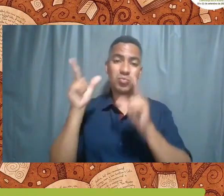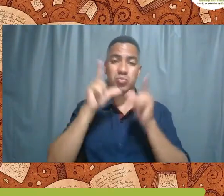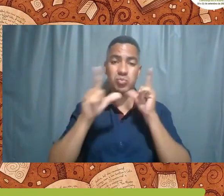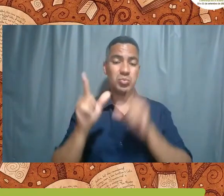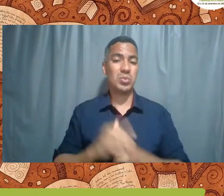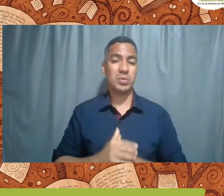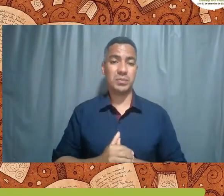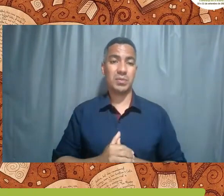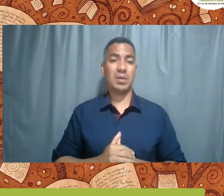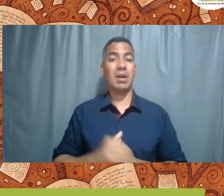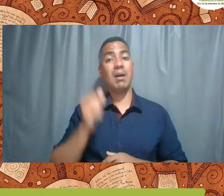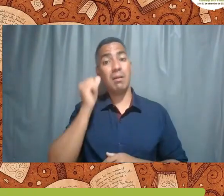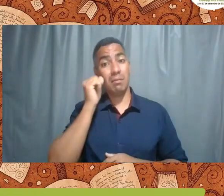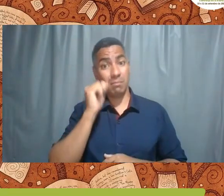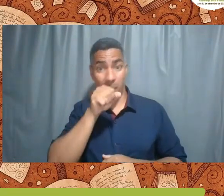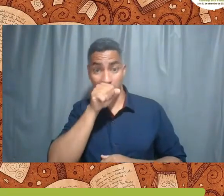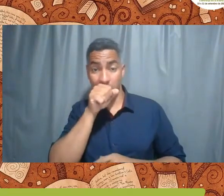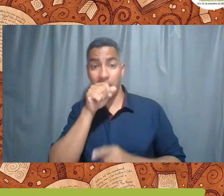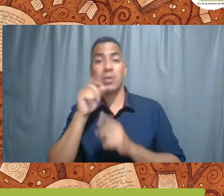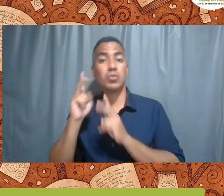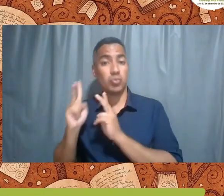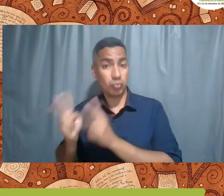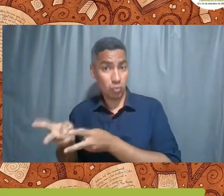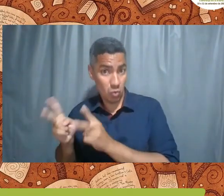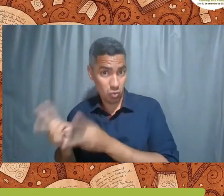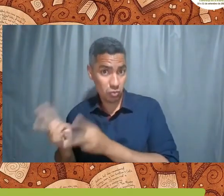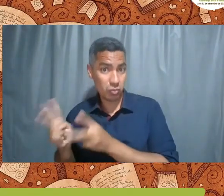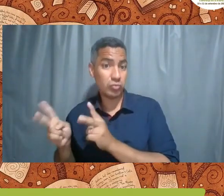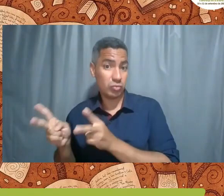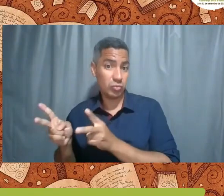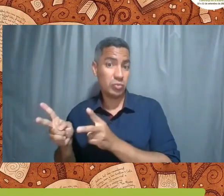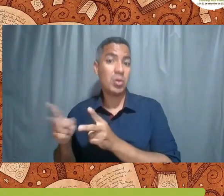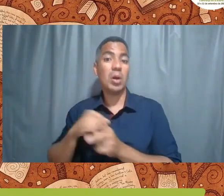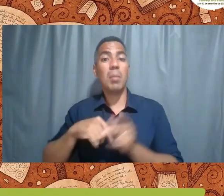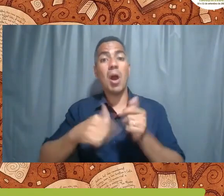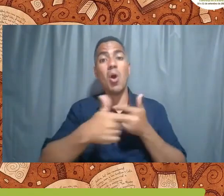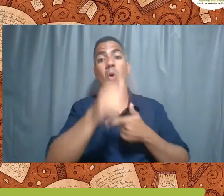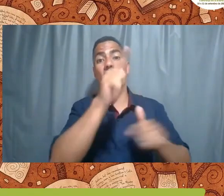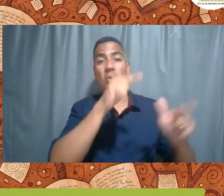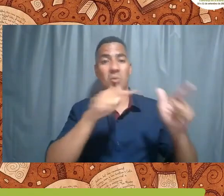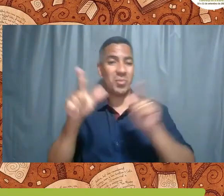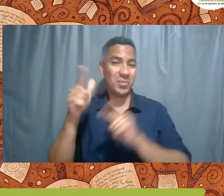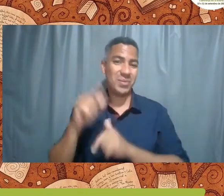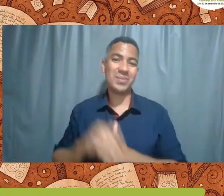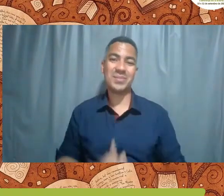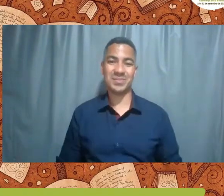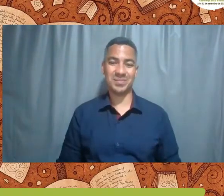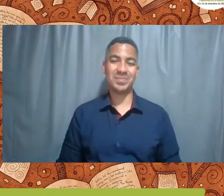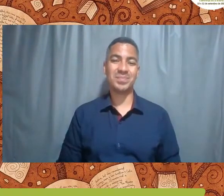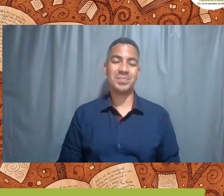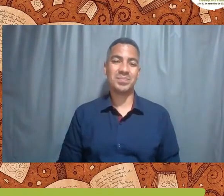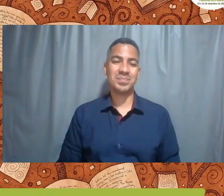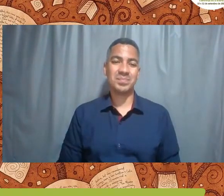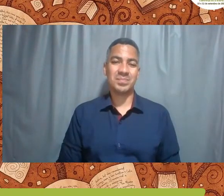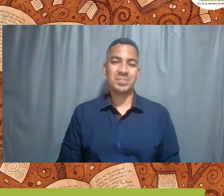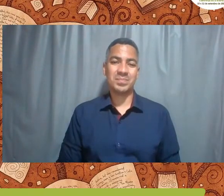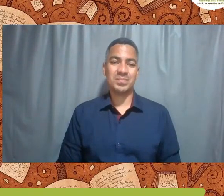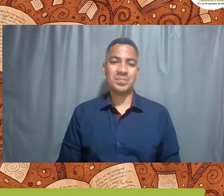de maneira que uma marca básica, né, dessa nova posição